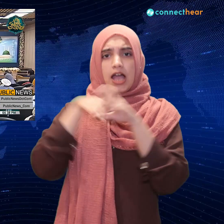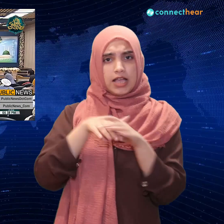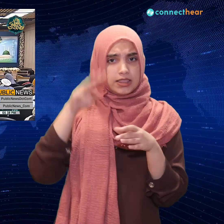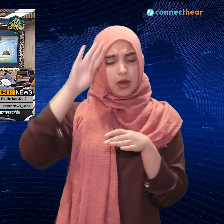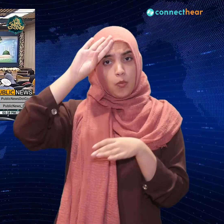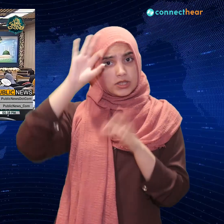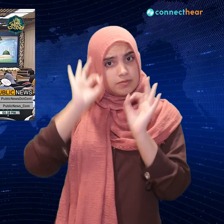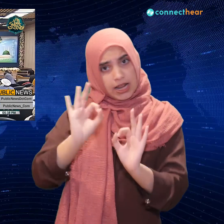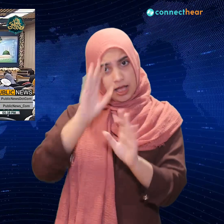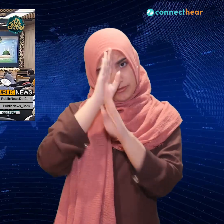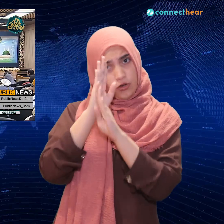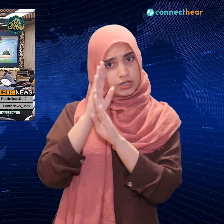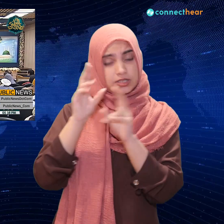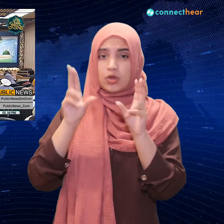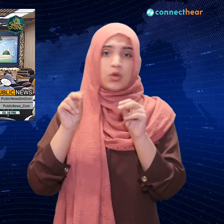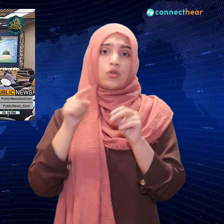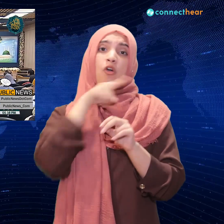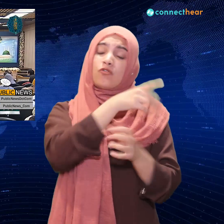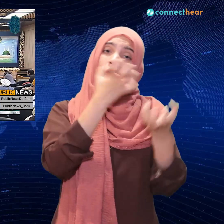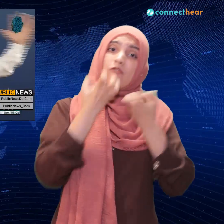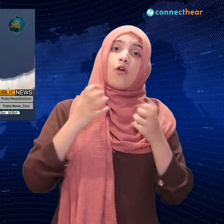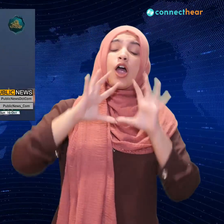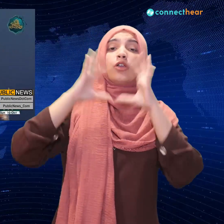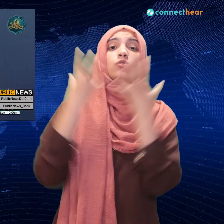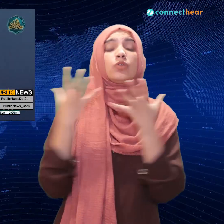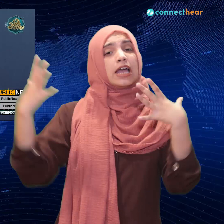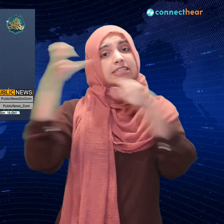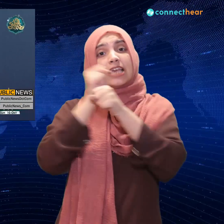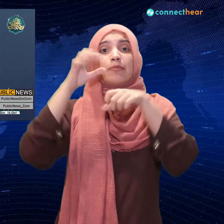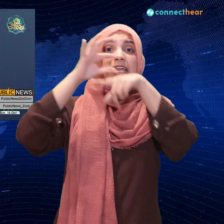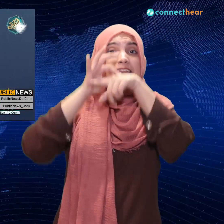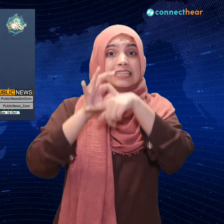جو ساری جو ان کی وہ چیزیں کر رہے تھے انسانوں کے لیے کر رہے تھے.